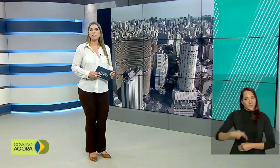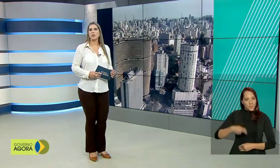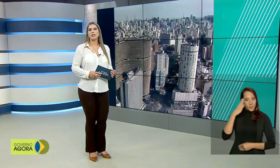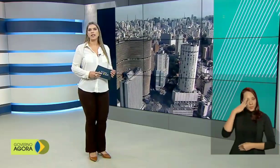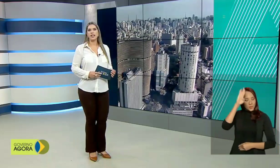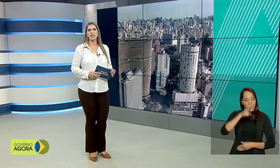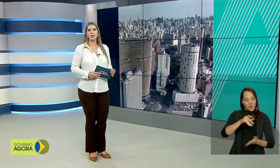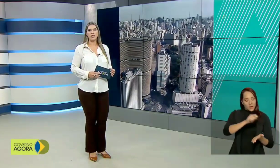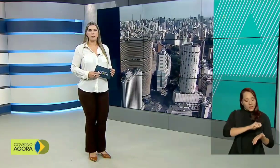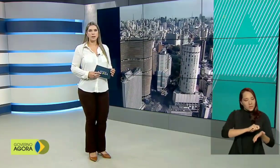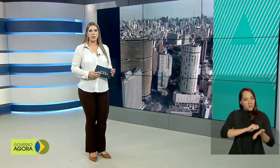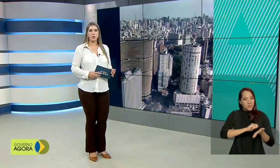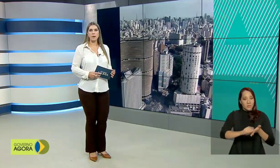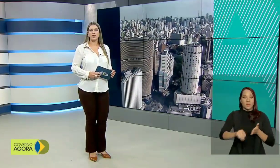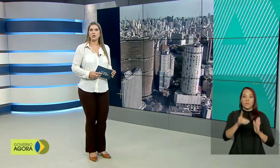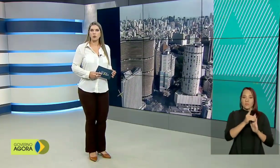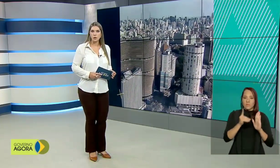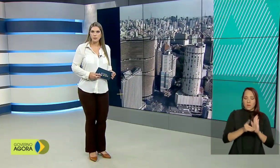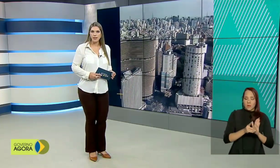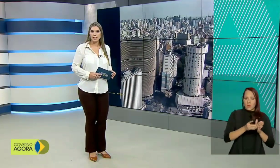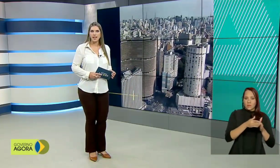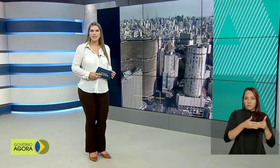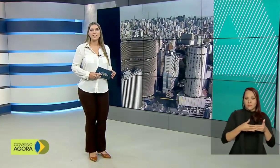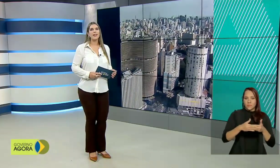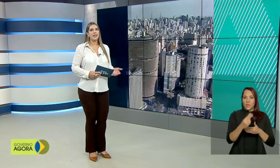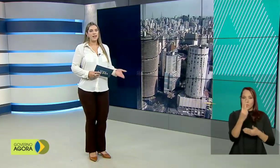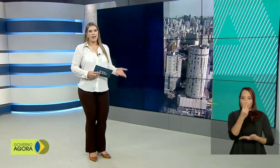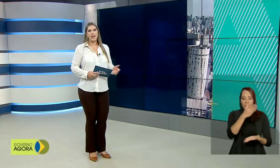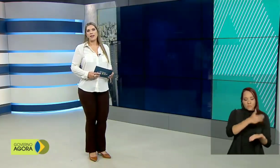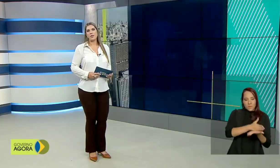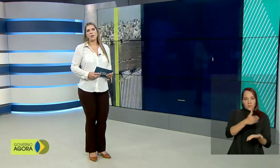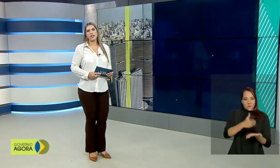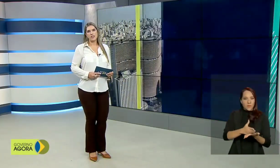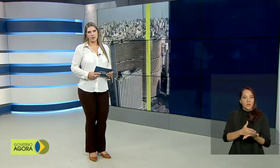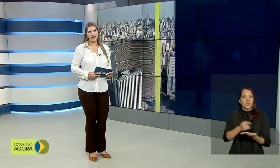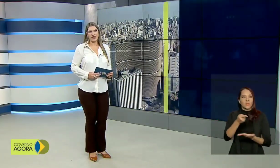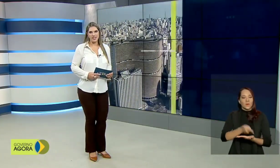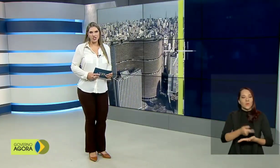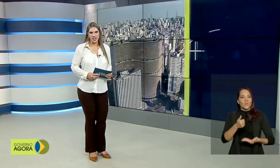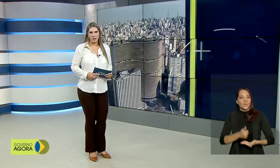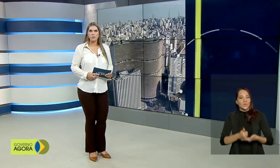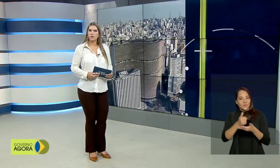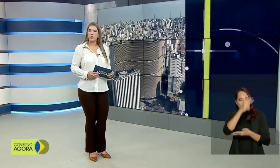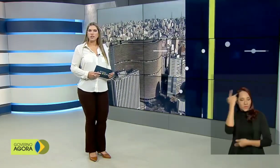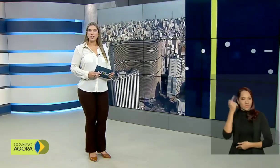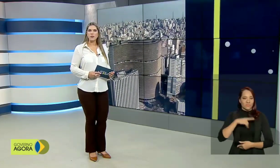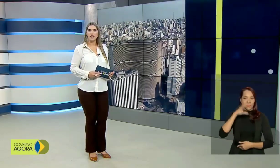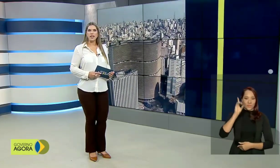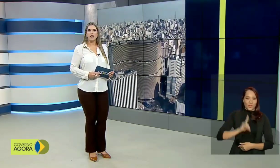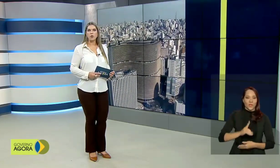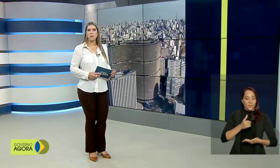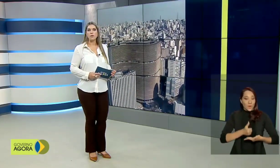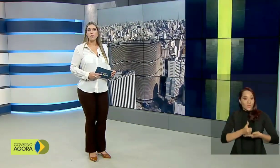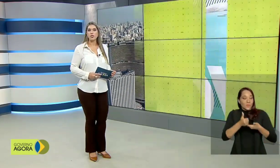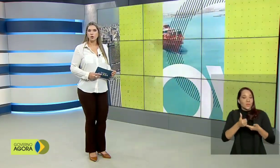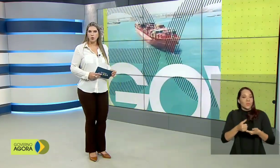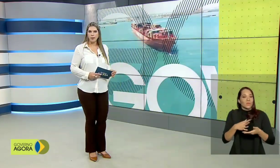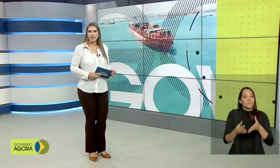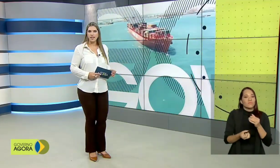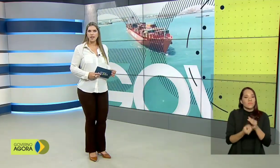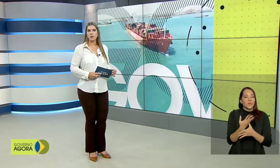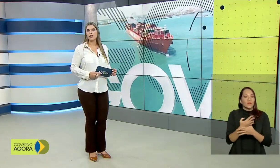Bolsonaro assinou o decreto que amplia por mais 2 parcelas o benefício a quem tem direito. O auxílio foi criado como forma